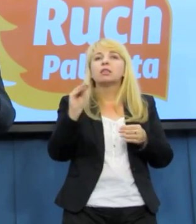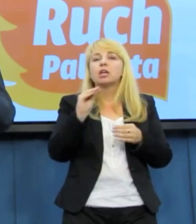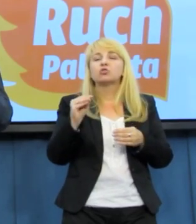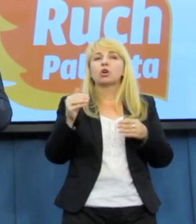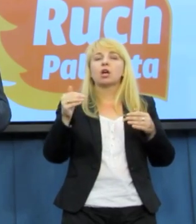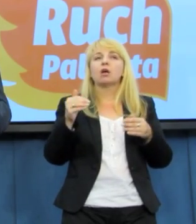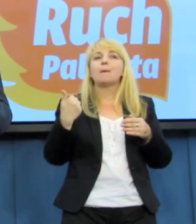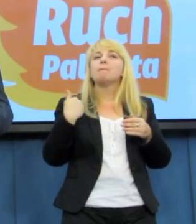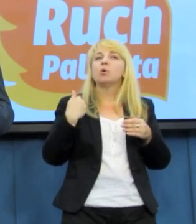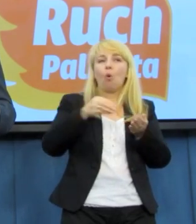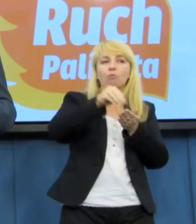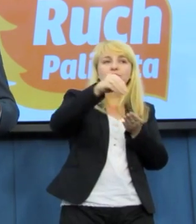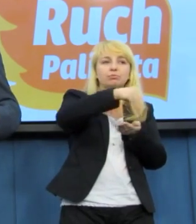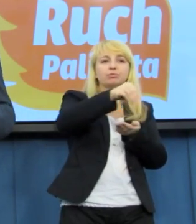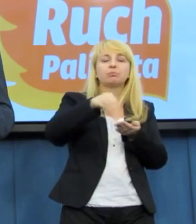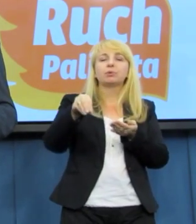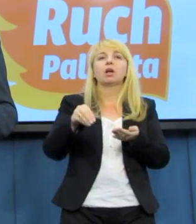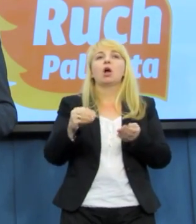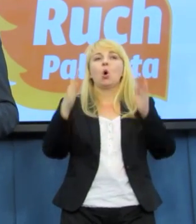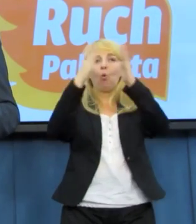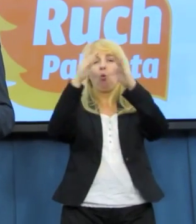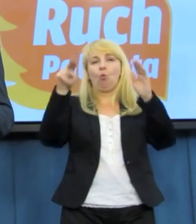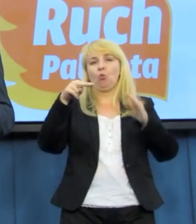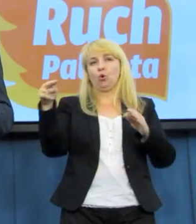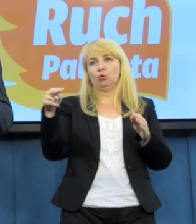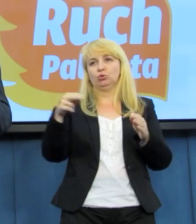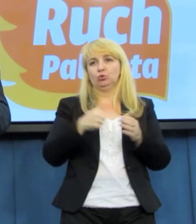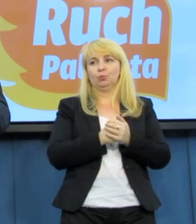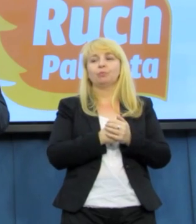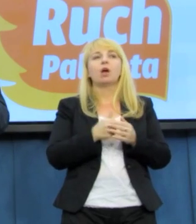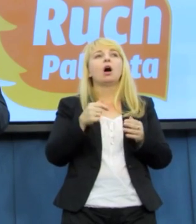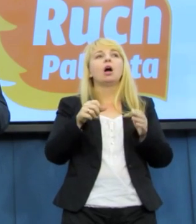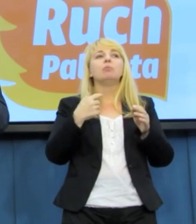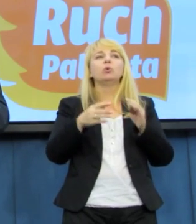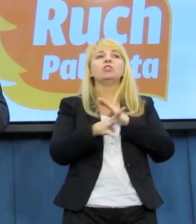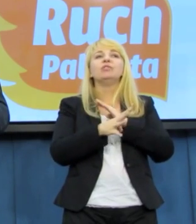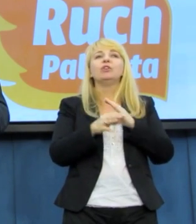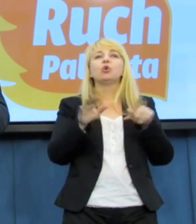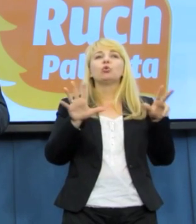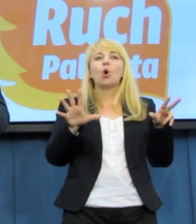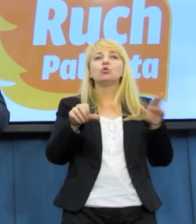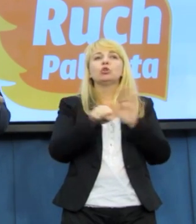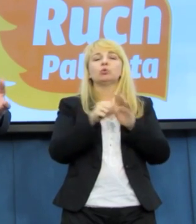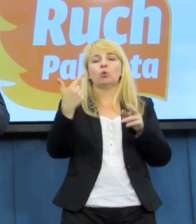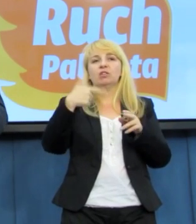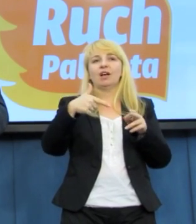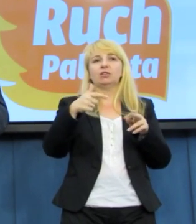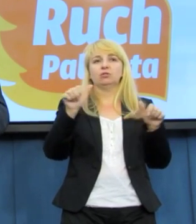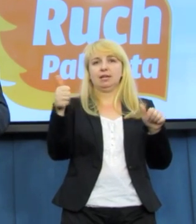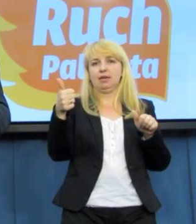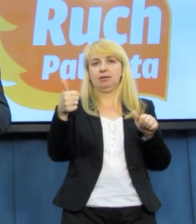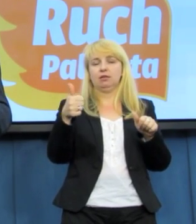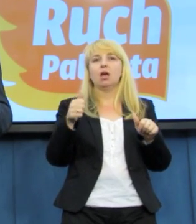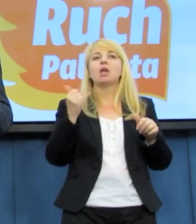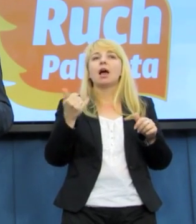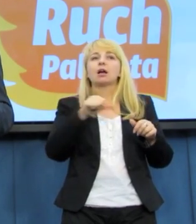dane pochodzą sprzed z roku 98 do 2001, jak samorządy w niektórych